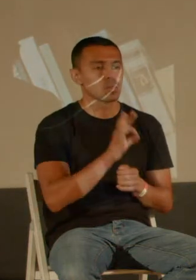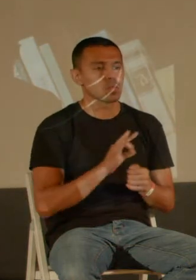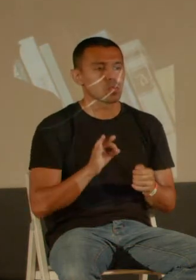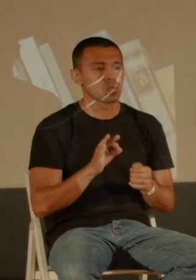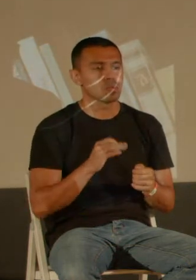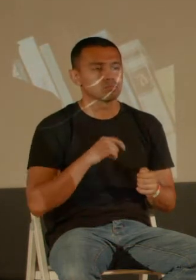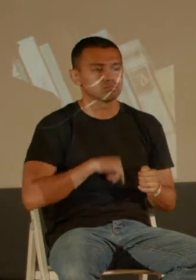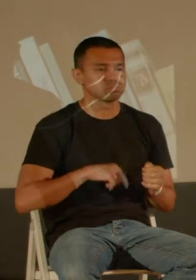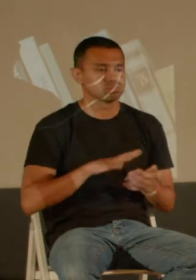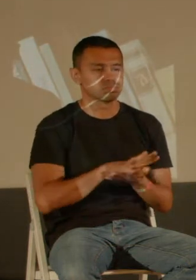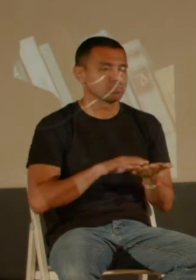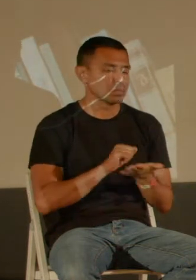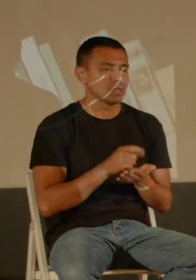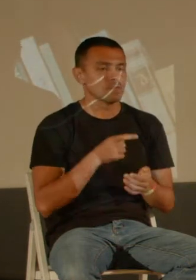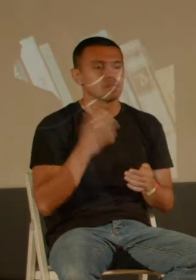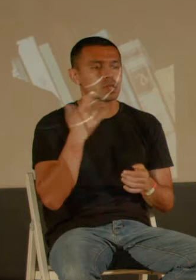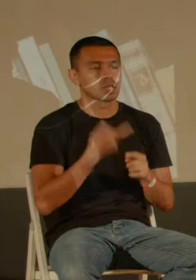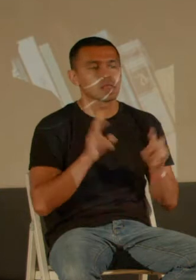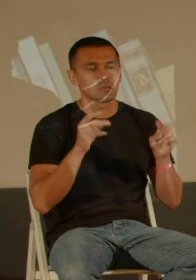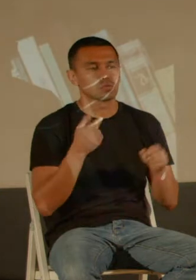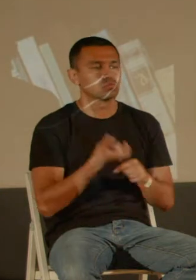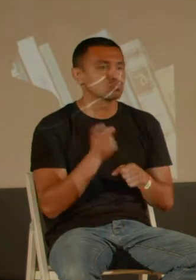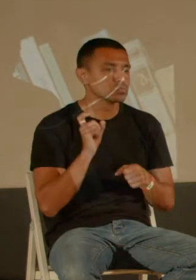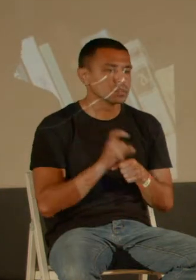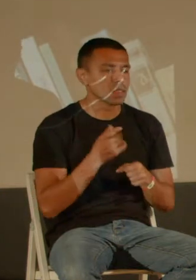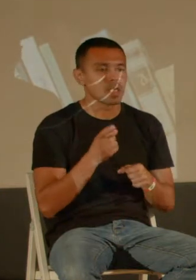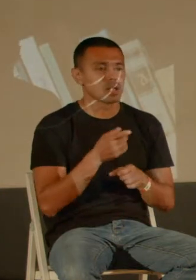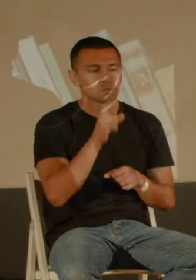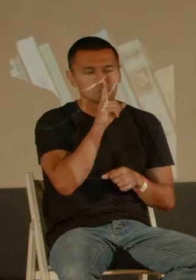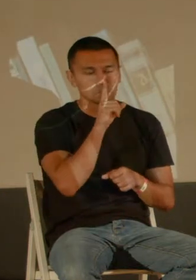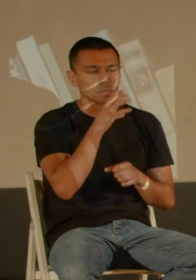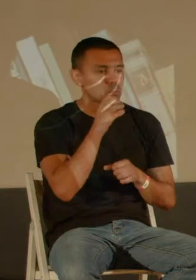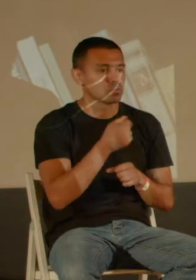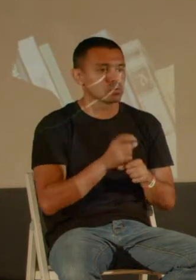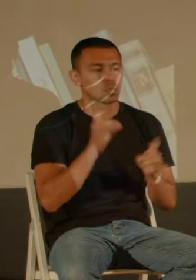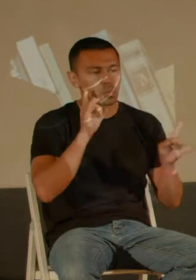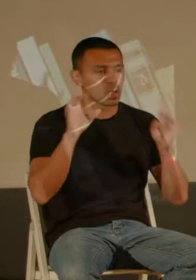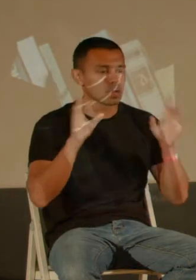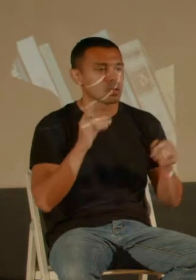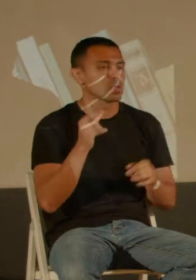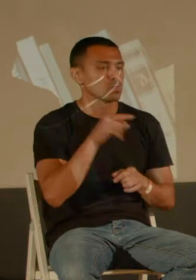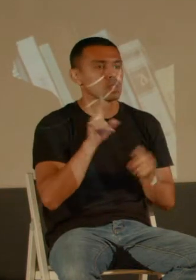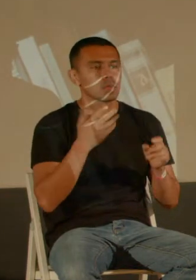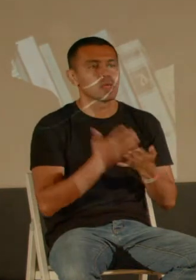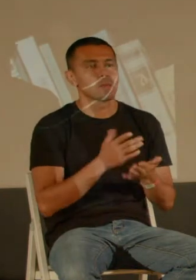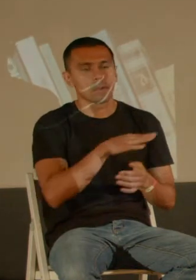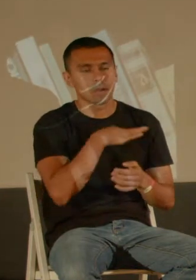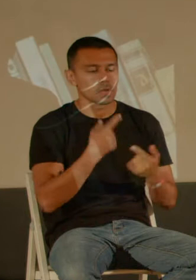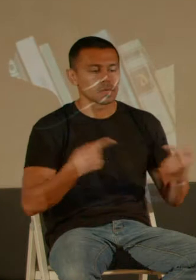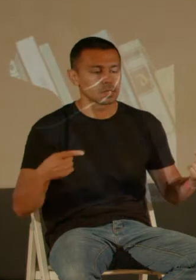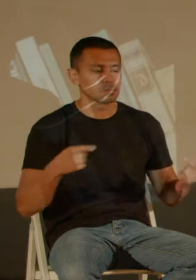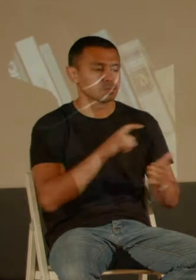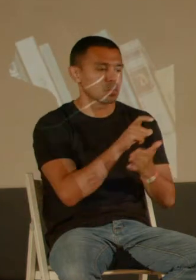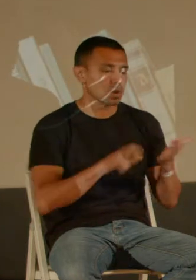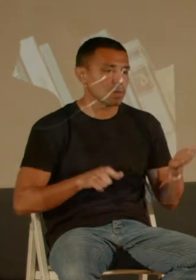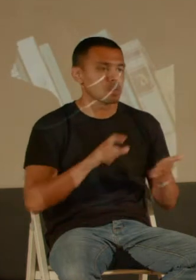розлади харчової поведінки. І в Штатах ця тема, оскільки досить не є замовчена, досить популярна, на ту тему є багато різних